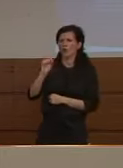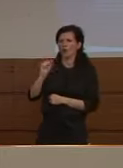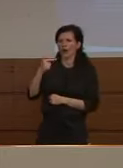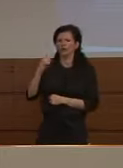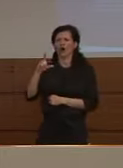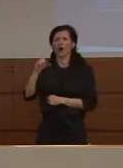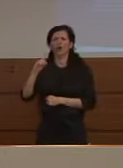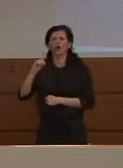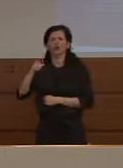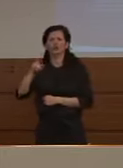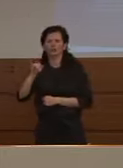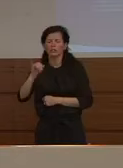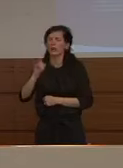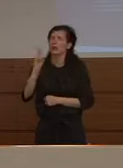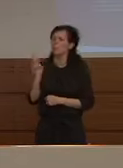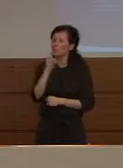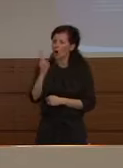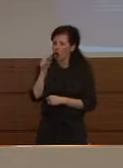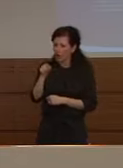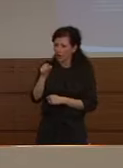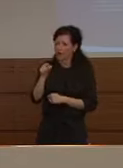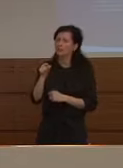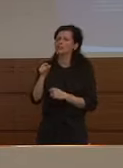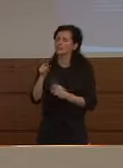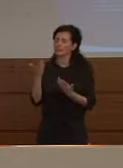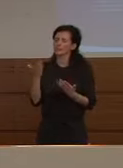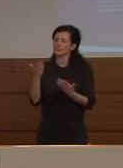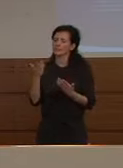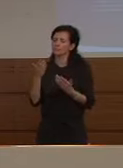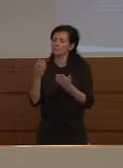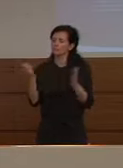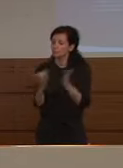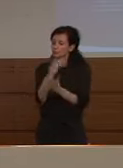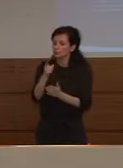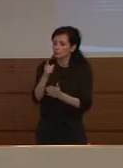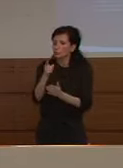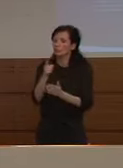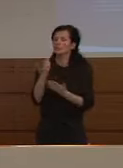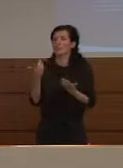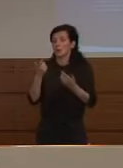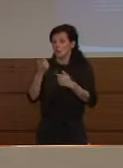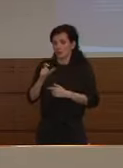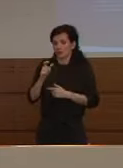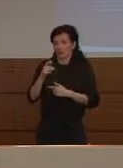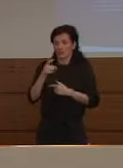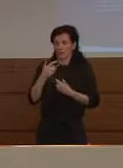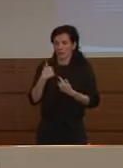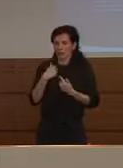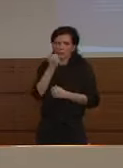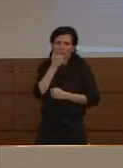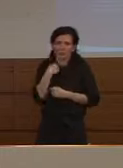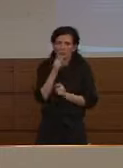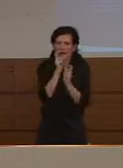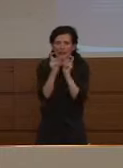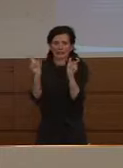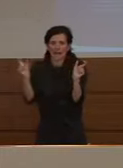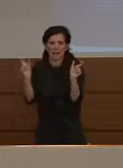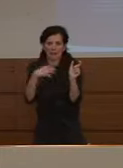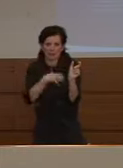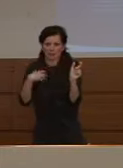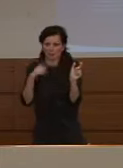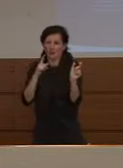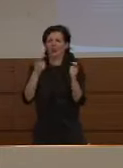sono causate anche dal fatto che gli alveoli mi perdoni se non uso di termini giusti si